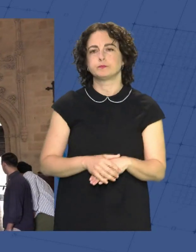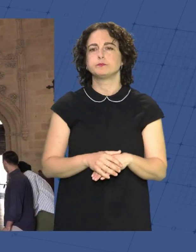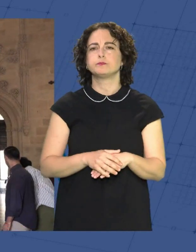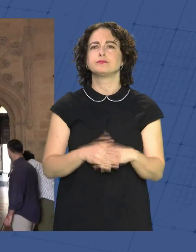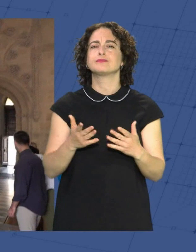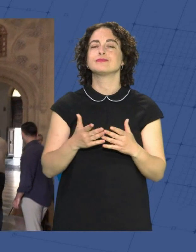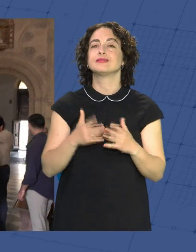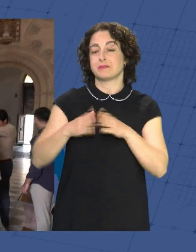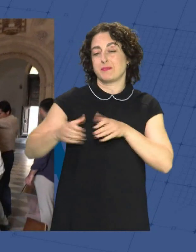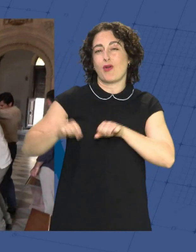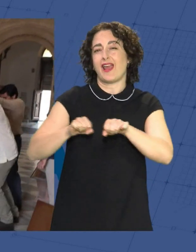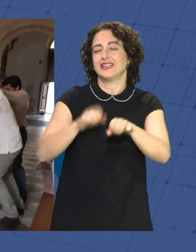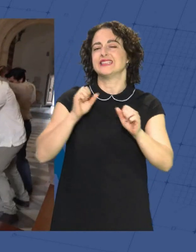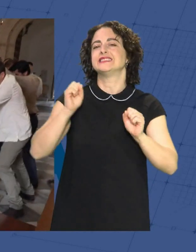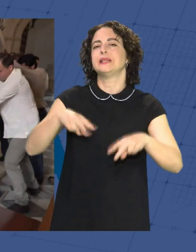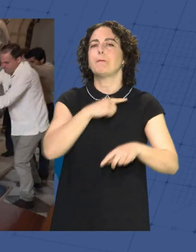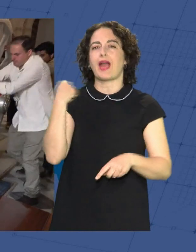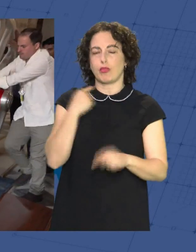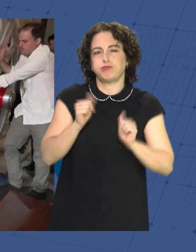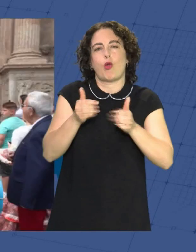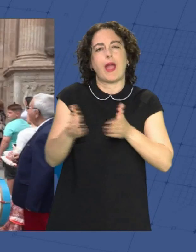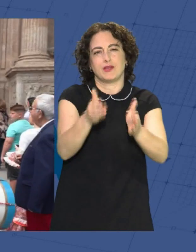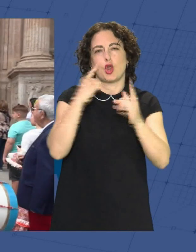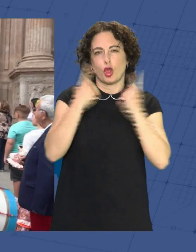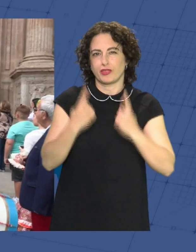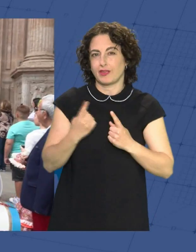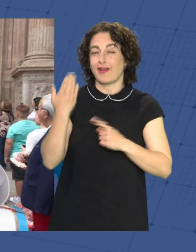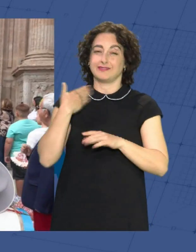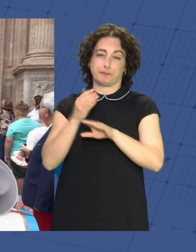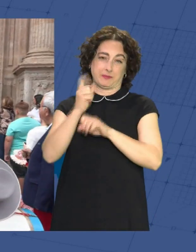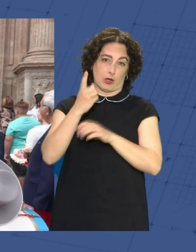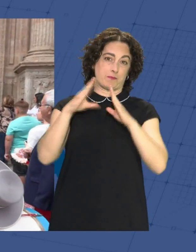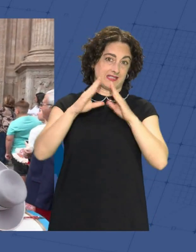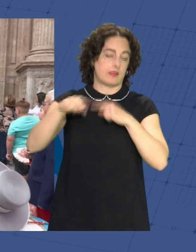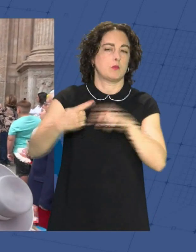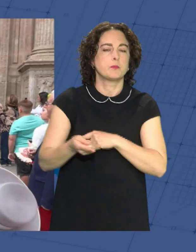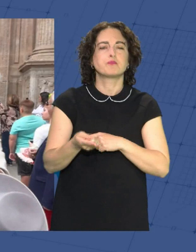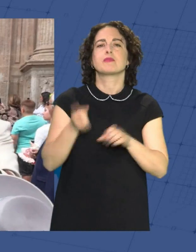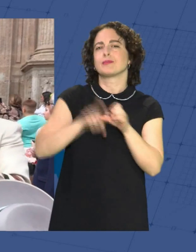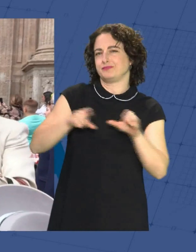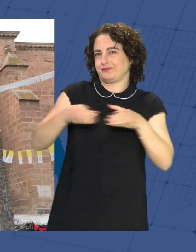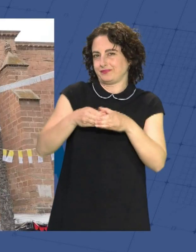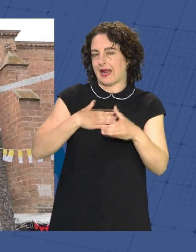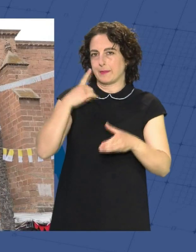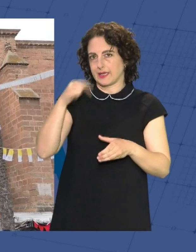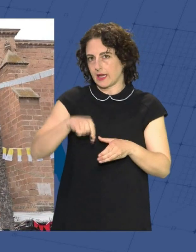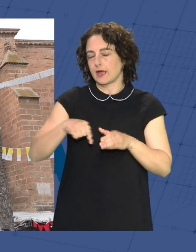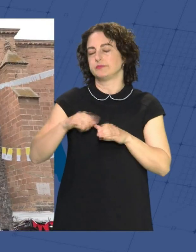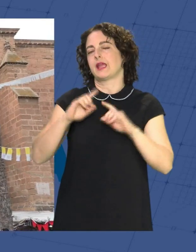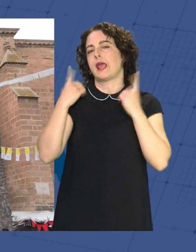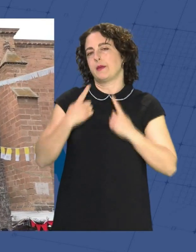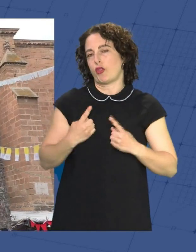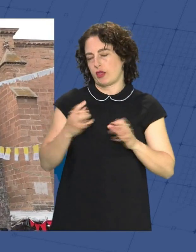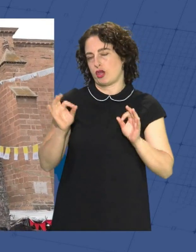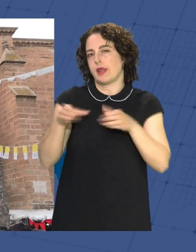La carreta del sin pecado ha iniciado el camino del Rocío tras la misa de romeros en la catedral. La filial almeriense de la hermandad del Rocío ha querido unirse a los actos